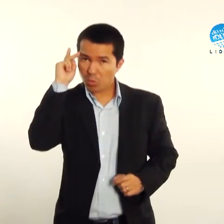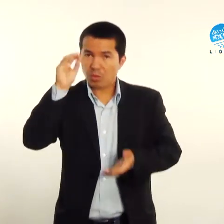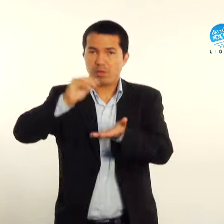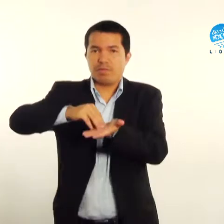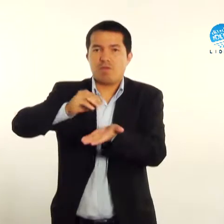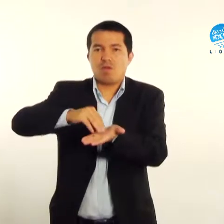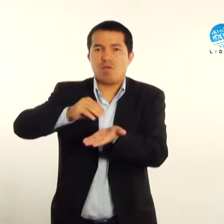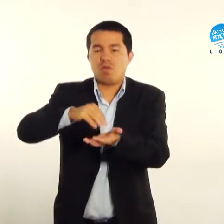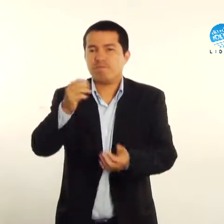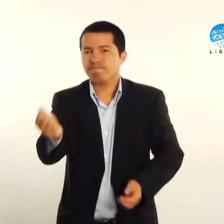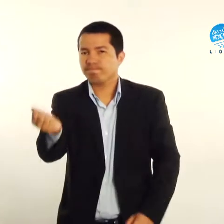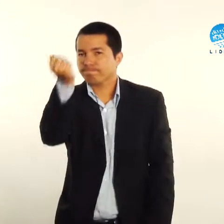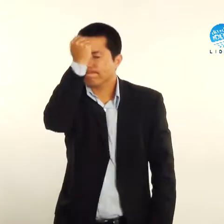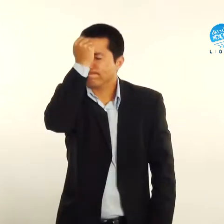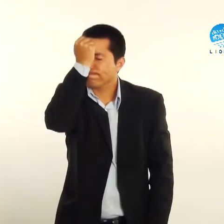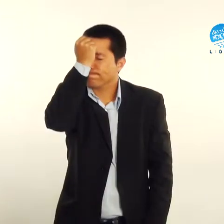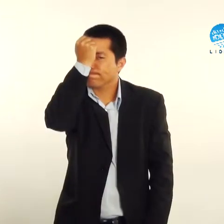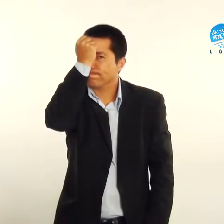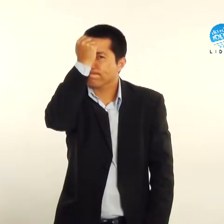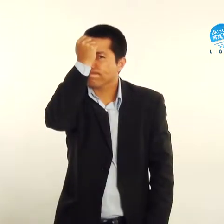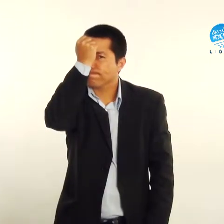de me arrepender,